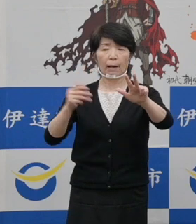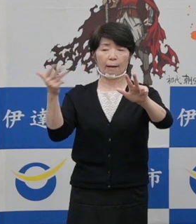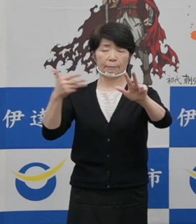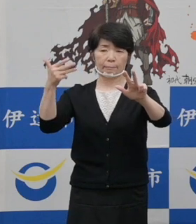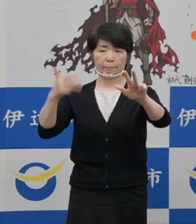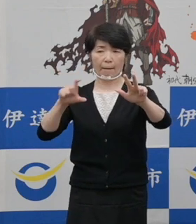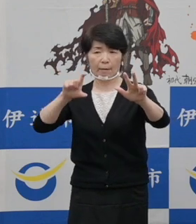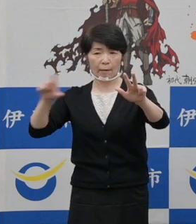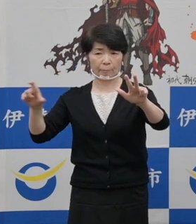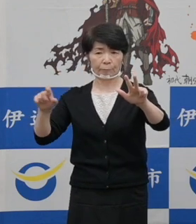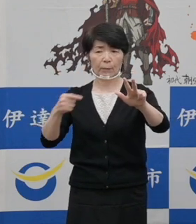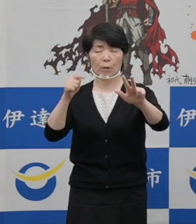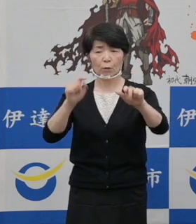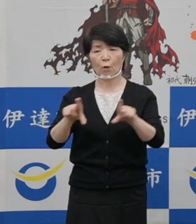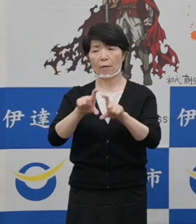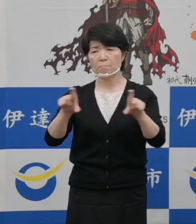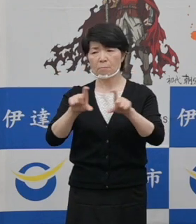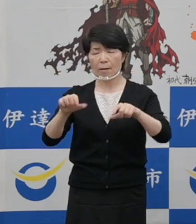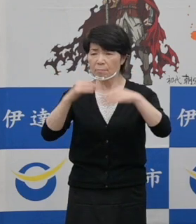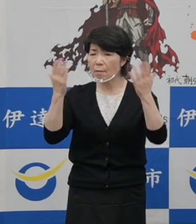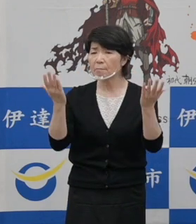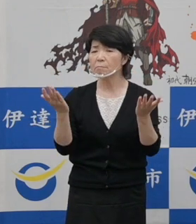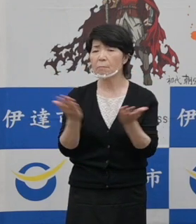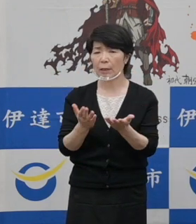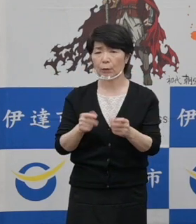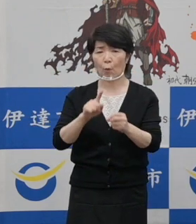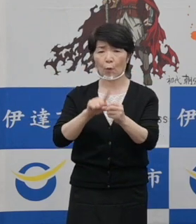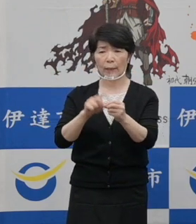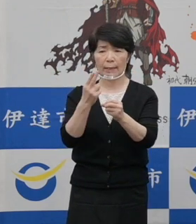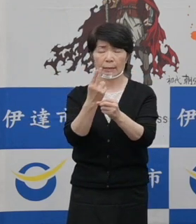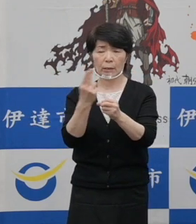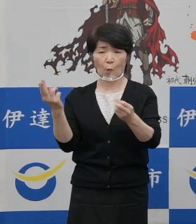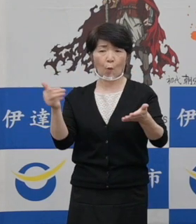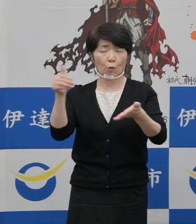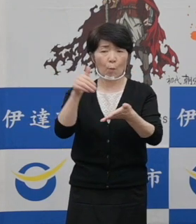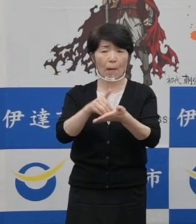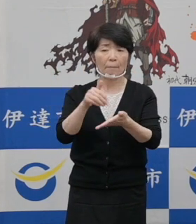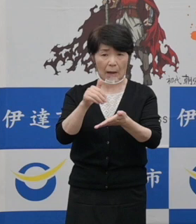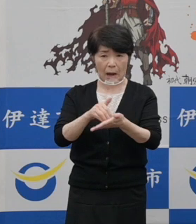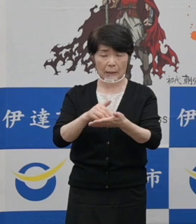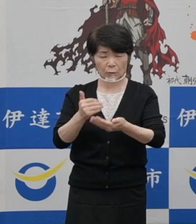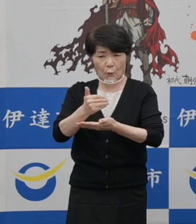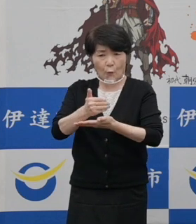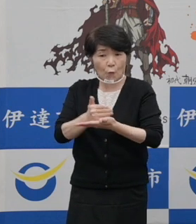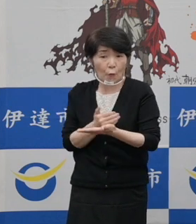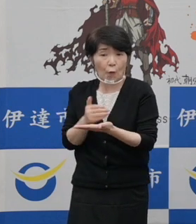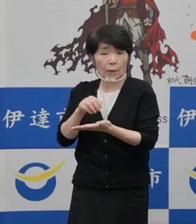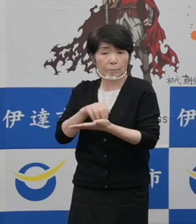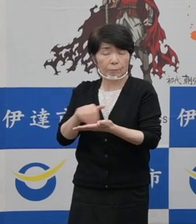25億7,946万8,000円、一般会計全体の年度末の基金残高でございますが